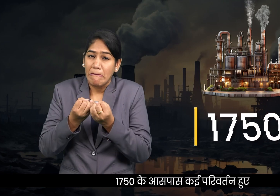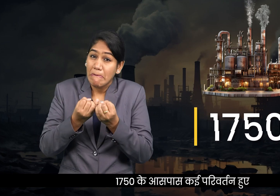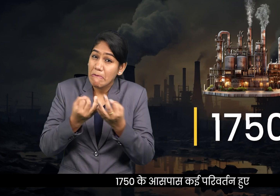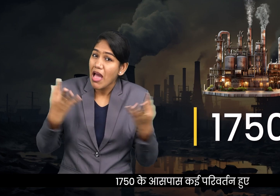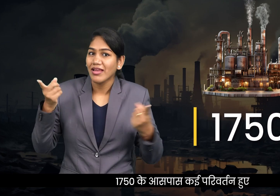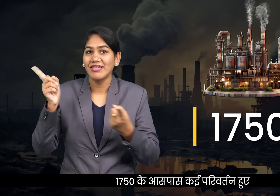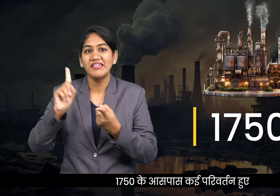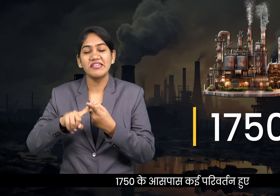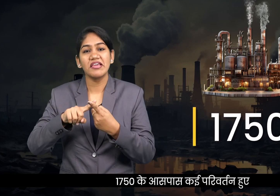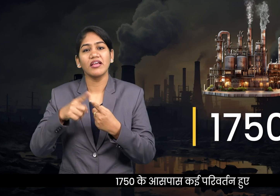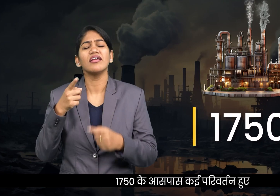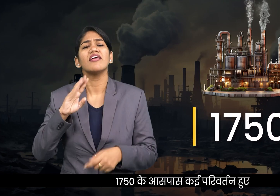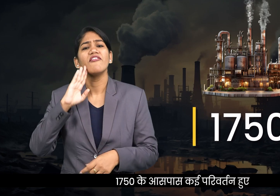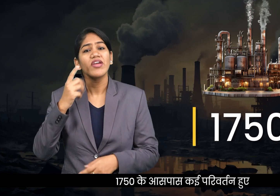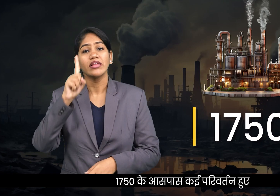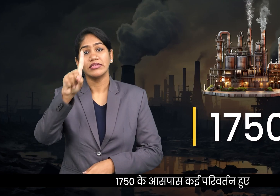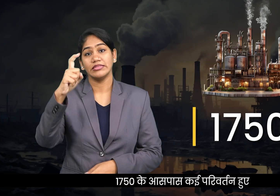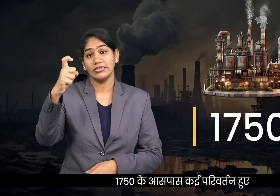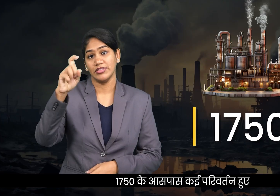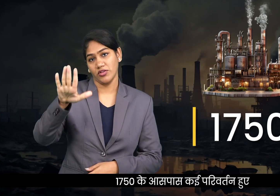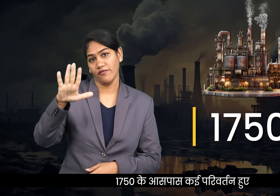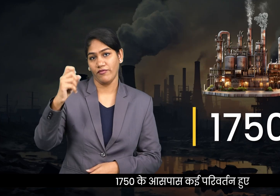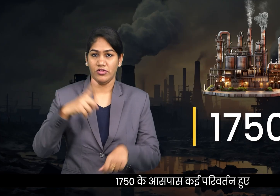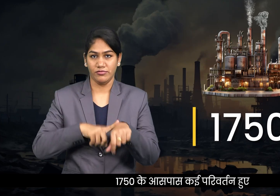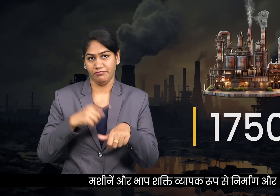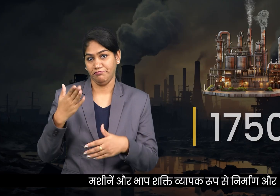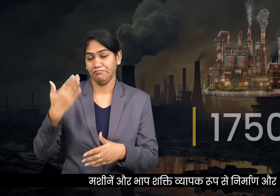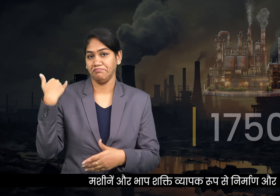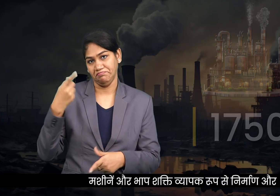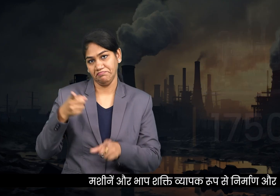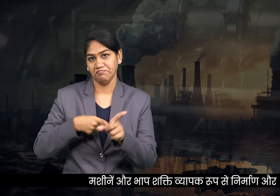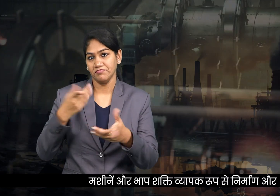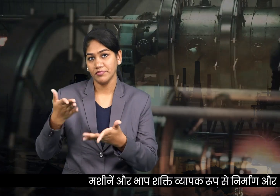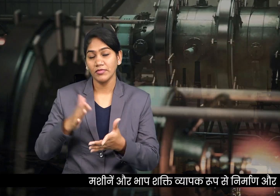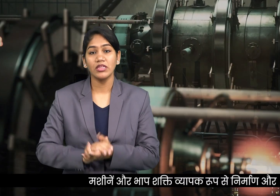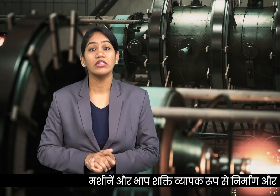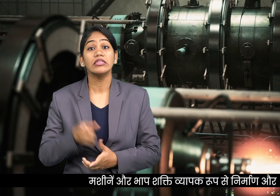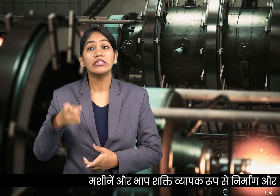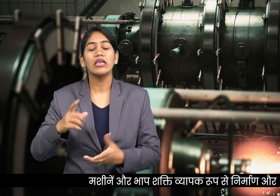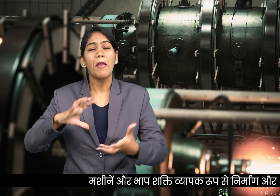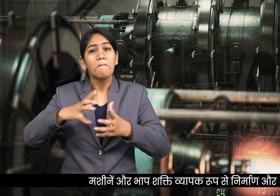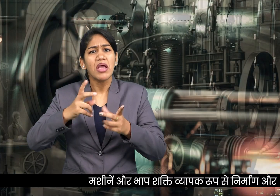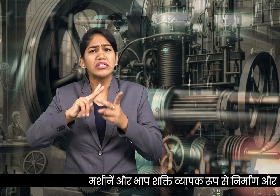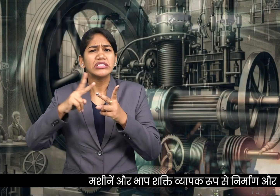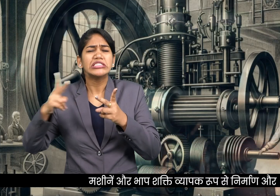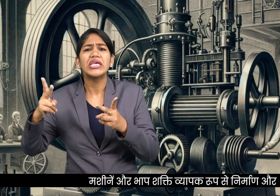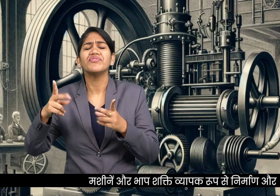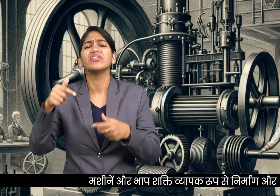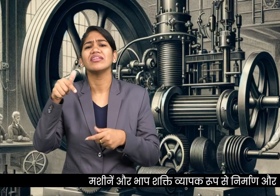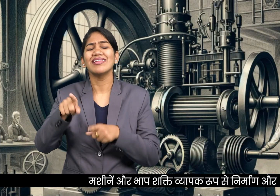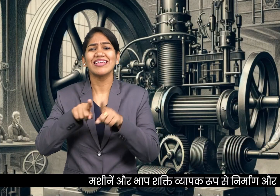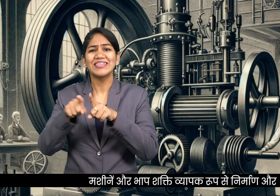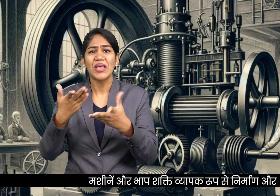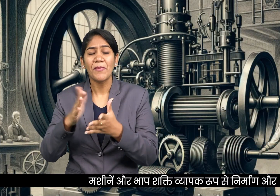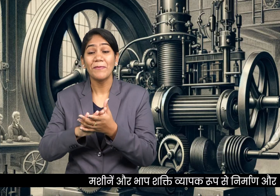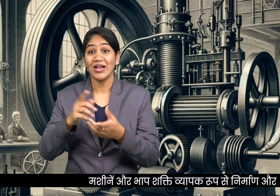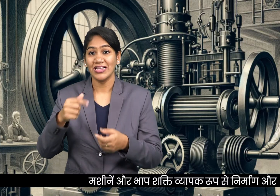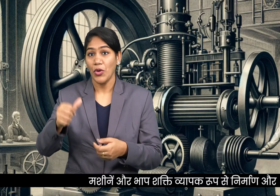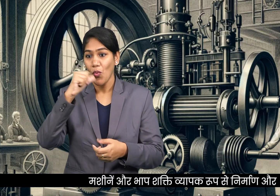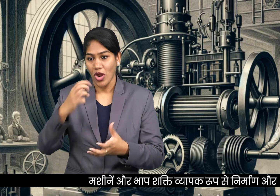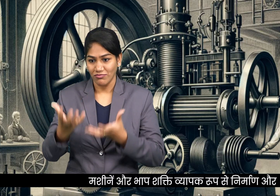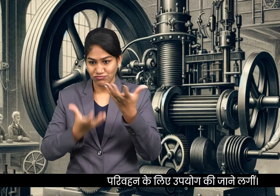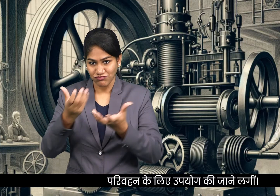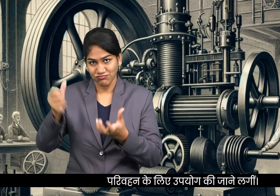1750 के आसपास कई परिवर्तन हुए। मशीनें और भाप शक्ति व्यापक रूप से